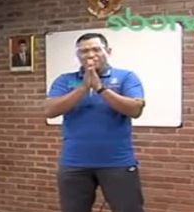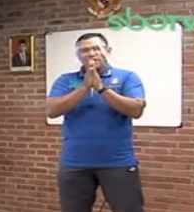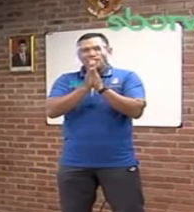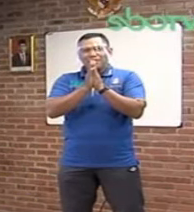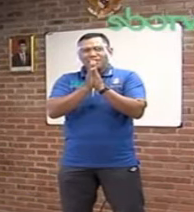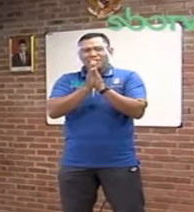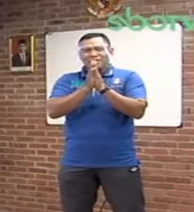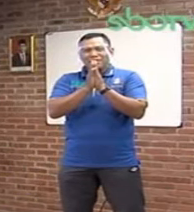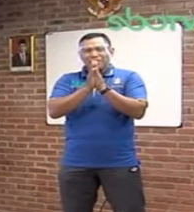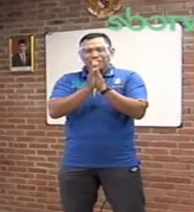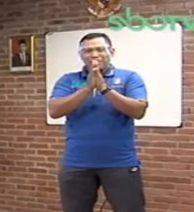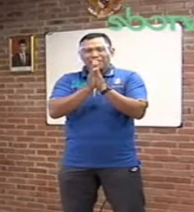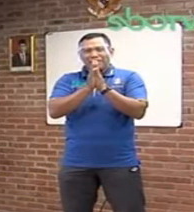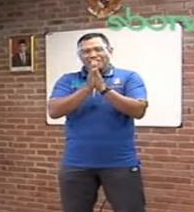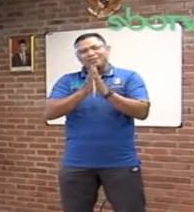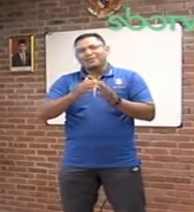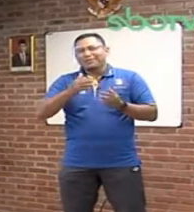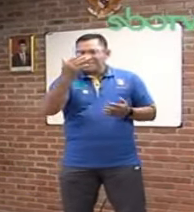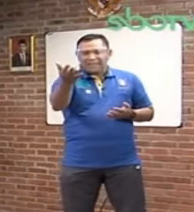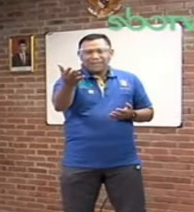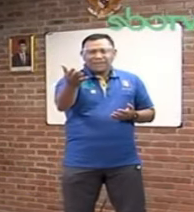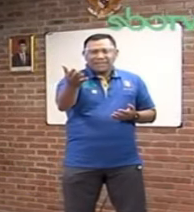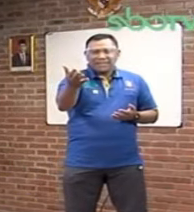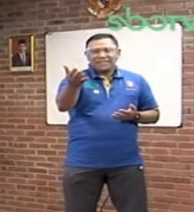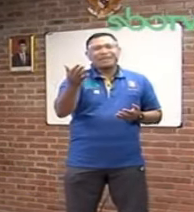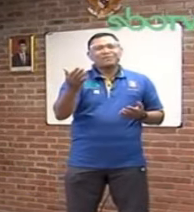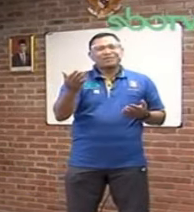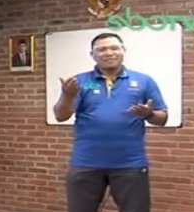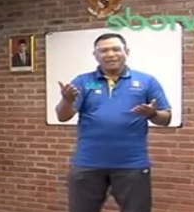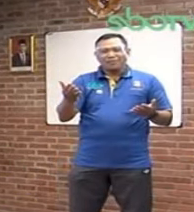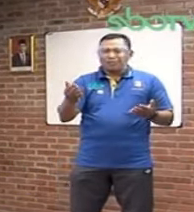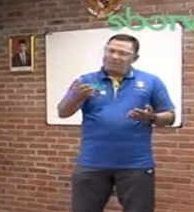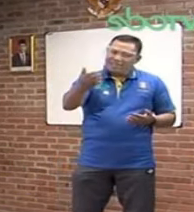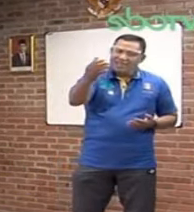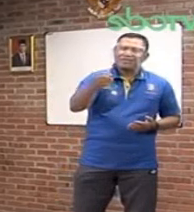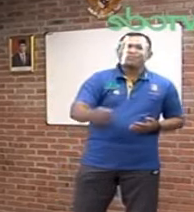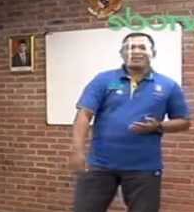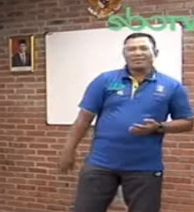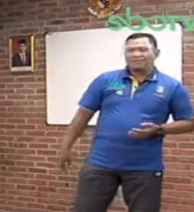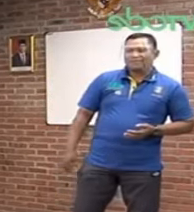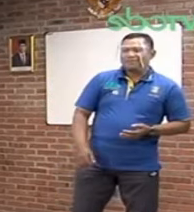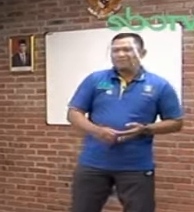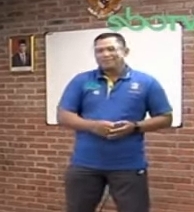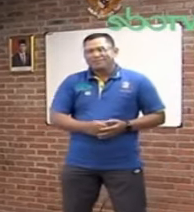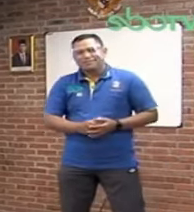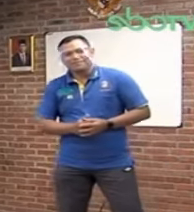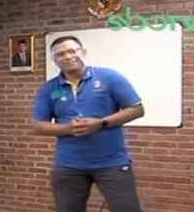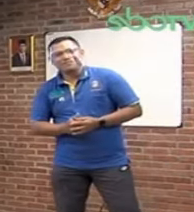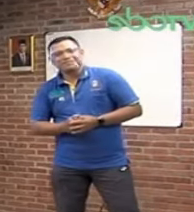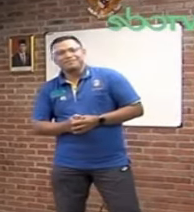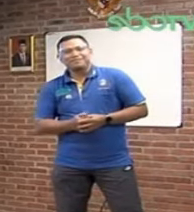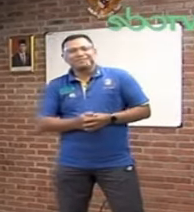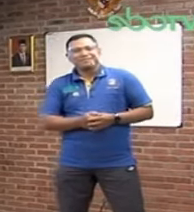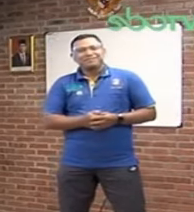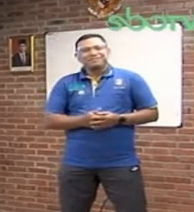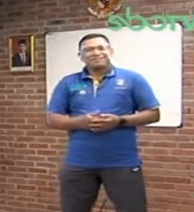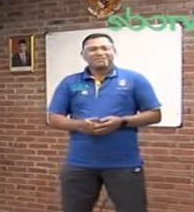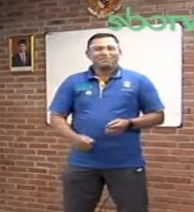Assalamualaikum warahmatullahi wabarakatuh. Selamat pagi, salam sejahtera untuk kita semua. Halo anak-anak Surabaya yang